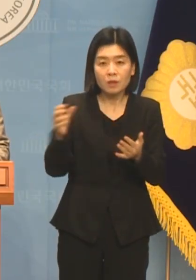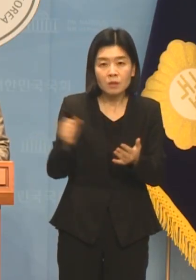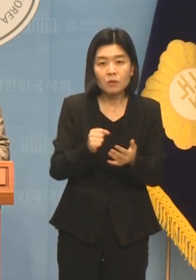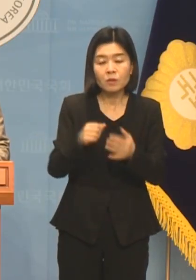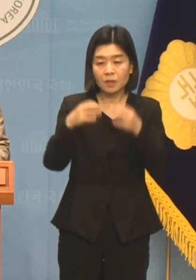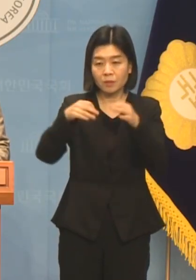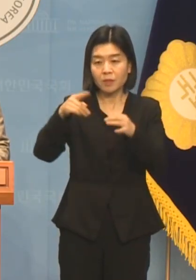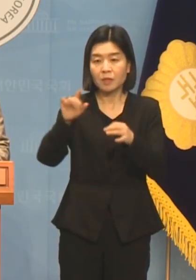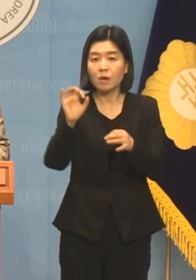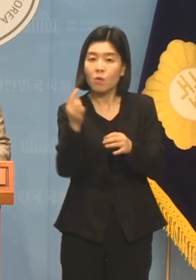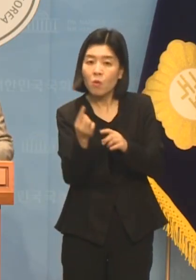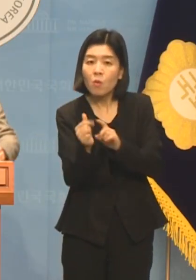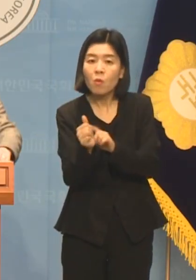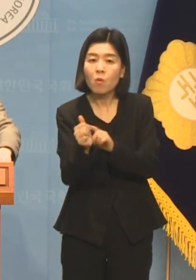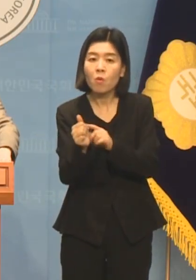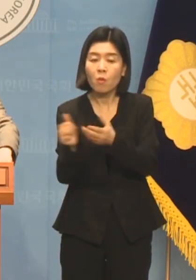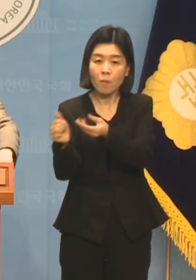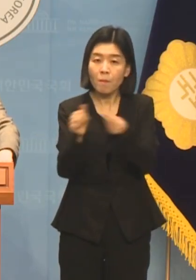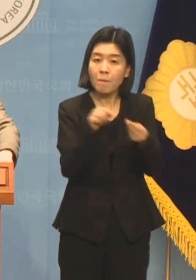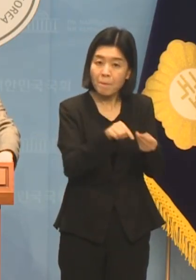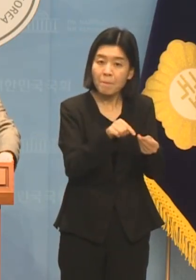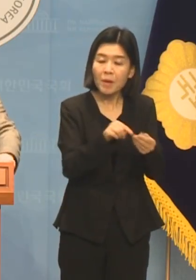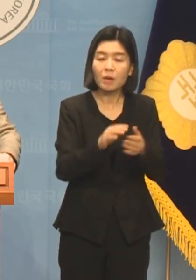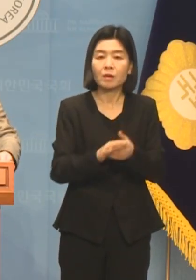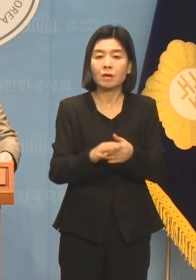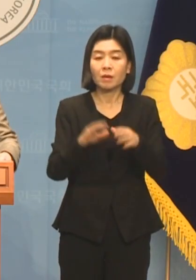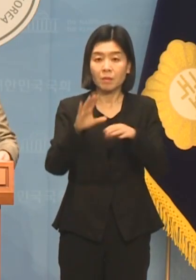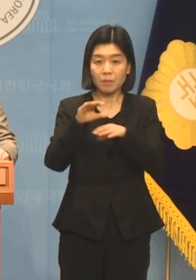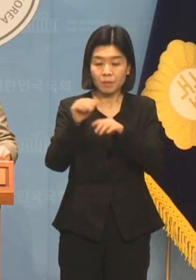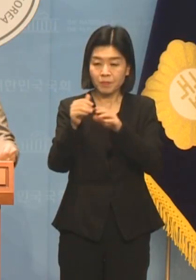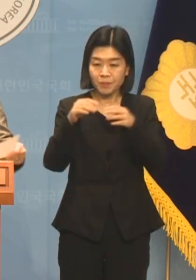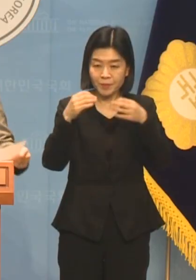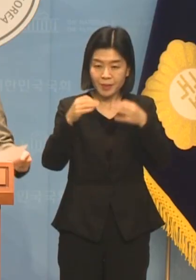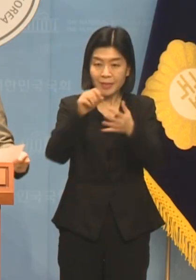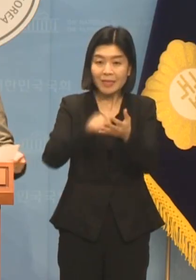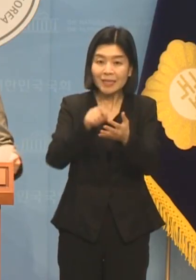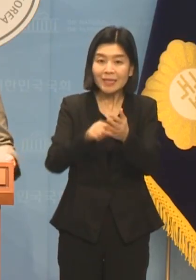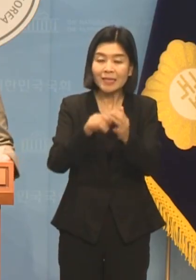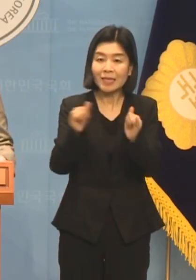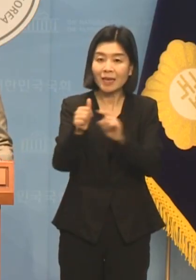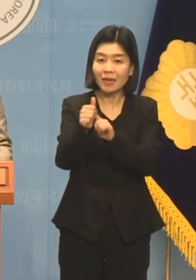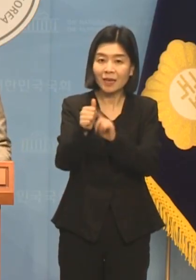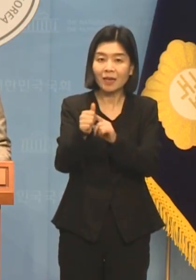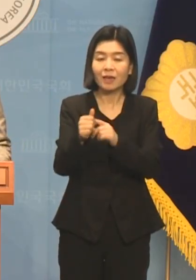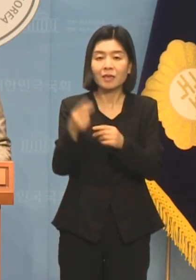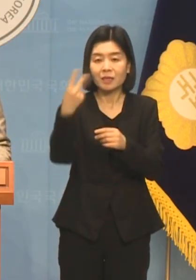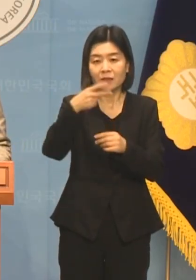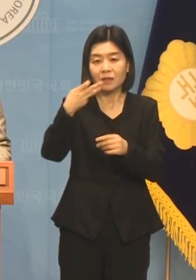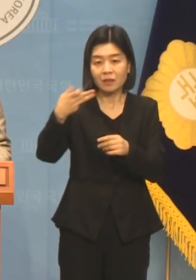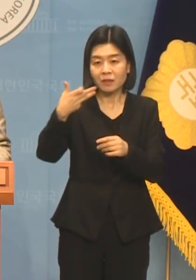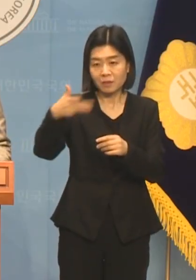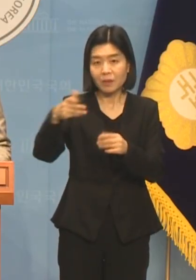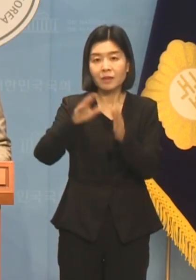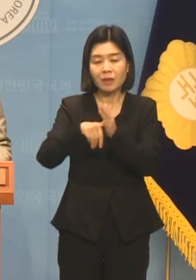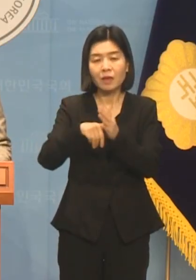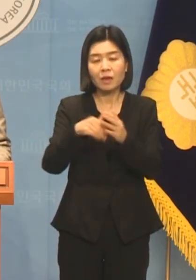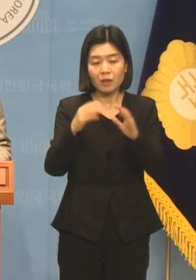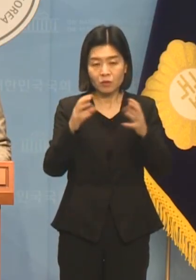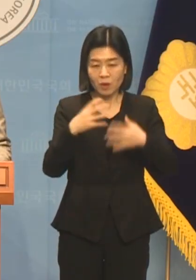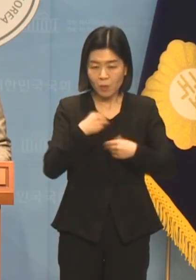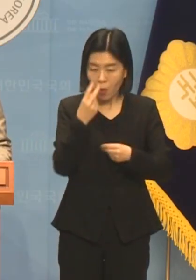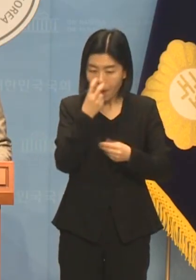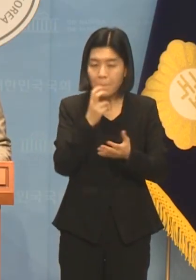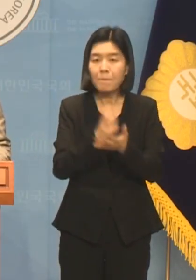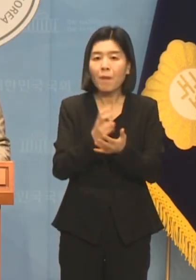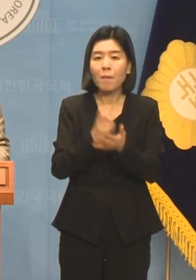기자를 강사로 초빙하였는데 김장호 기자는 2018년 검찰로부터 국가보안법 찬양 고무 혐의로